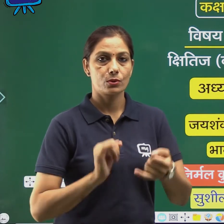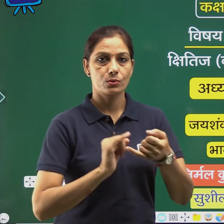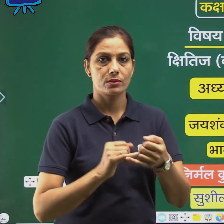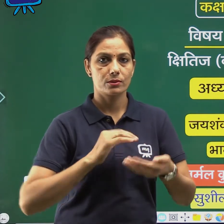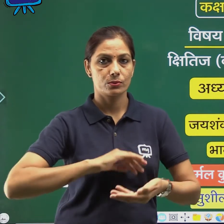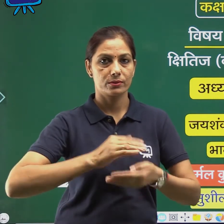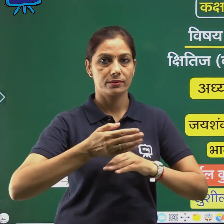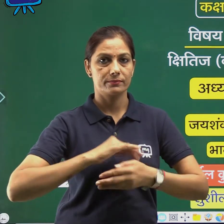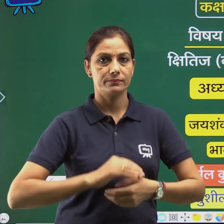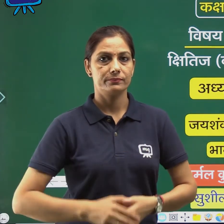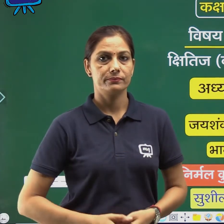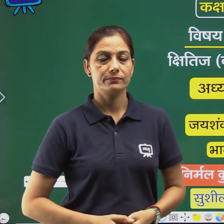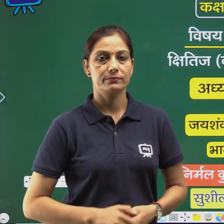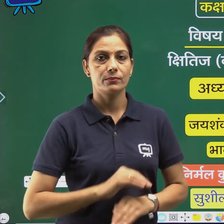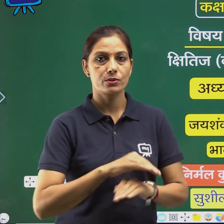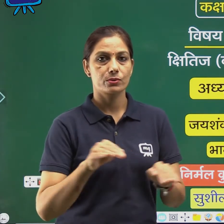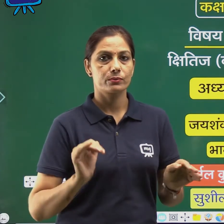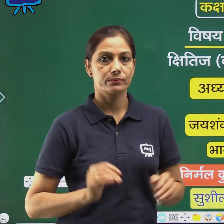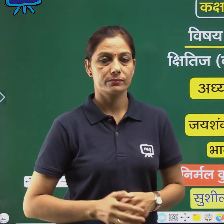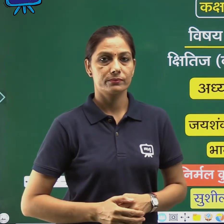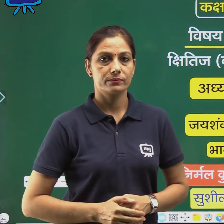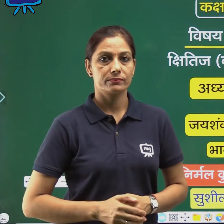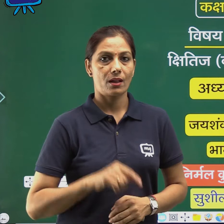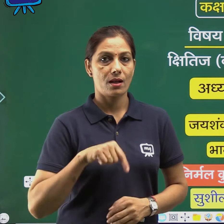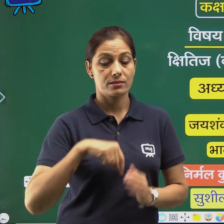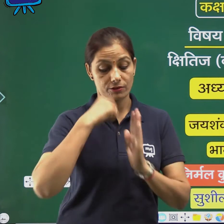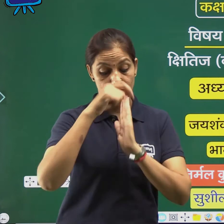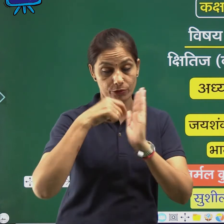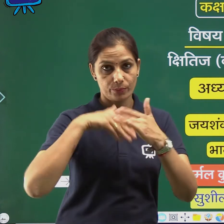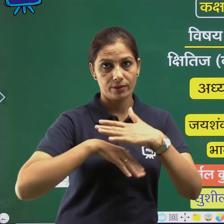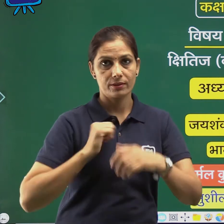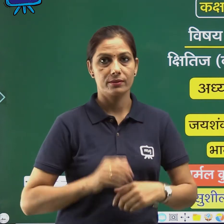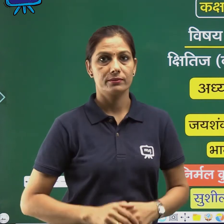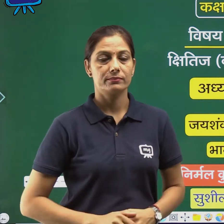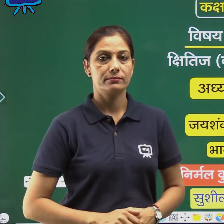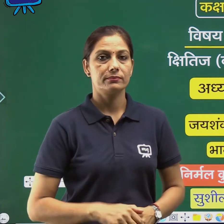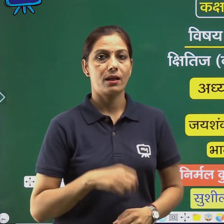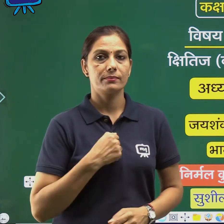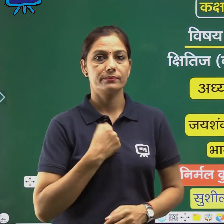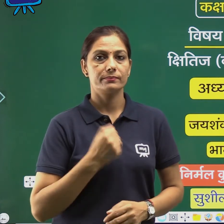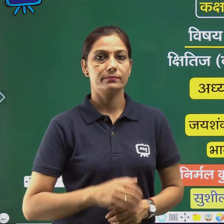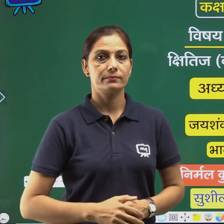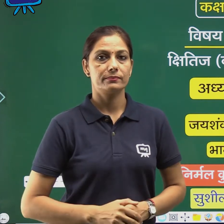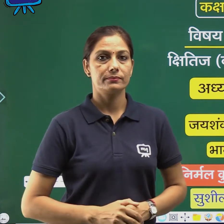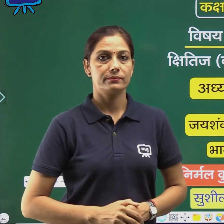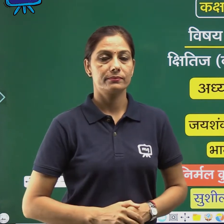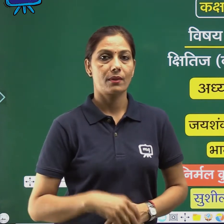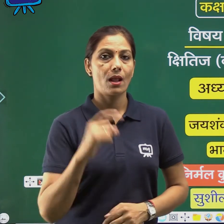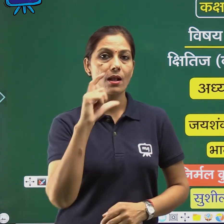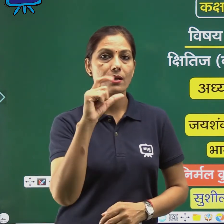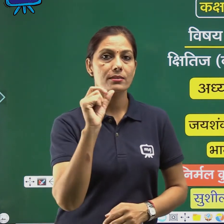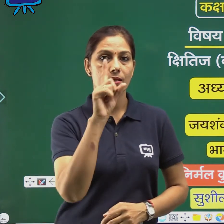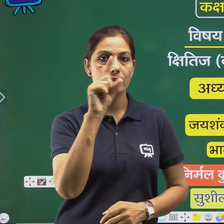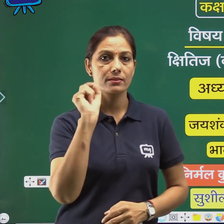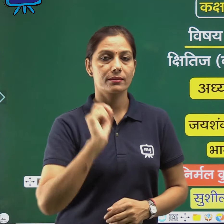सुशीला चौधरी। बच्चों, आज के वीडियो में हम कक्षा 10